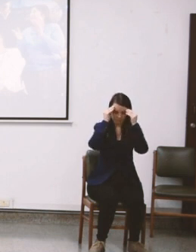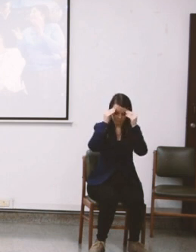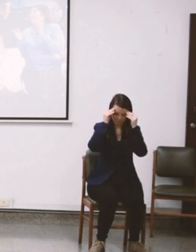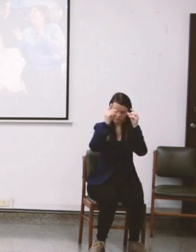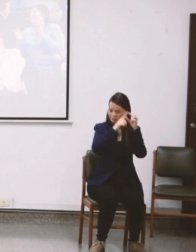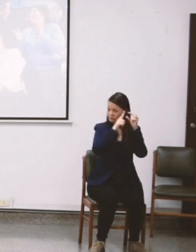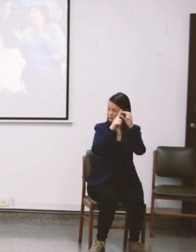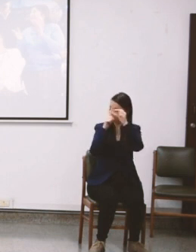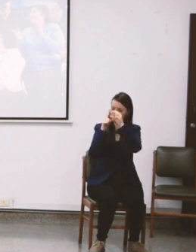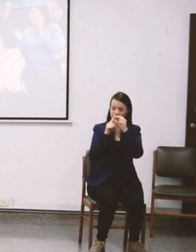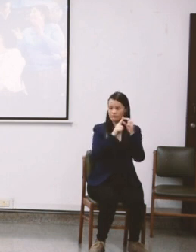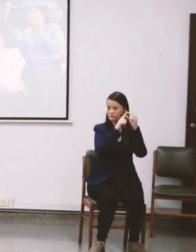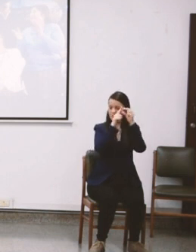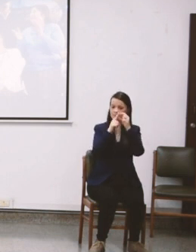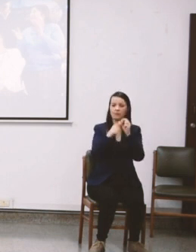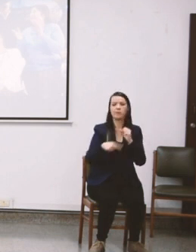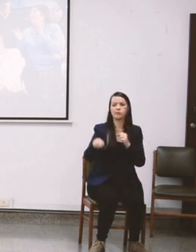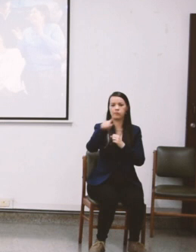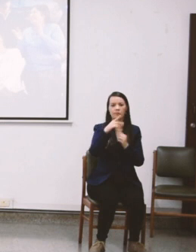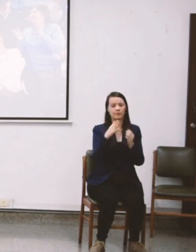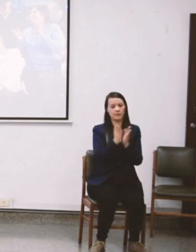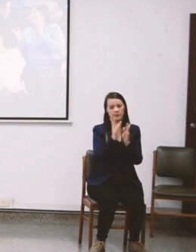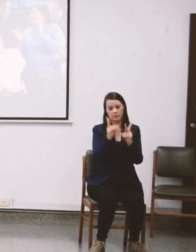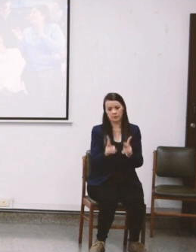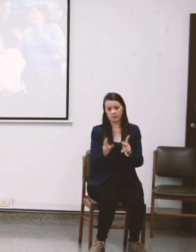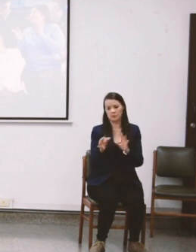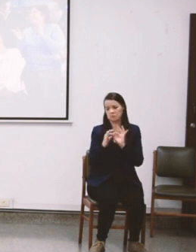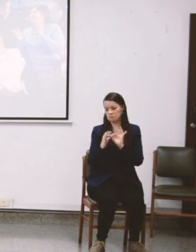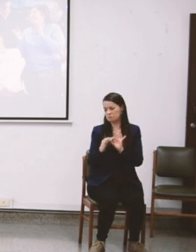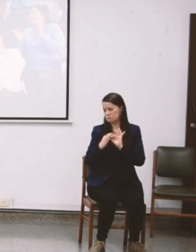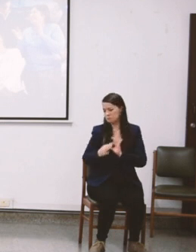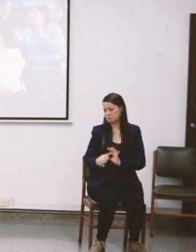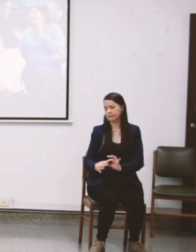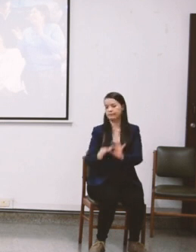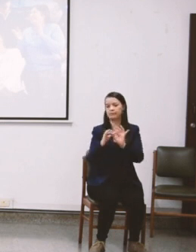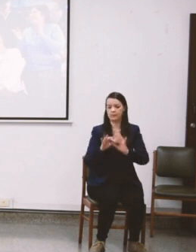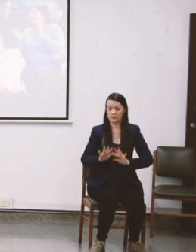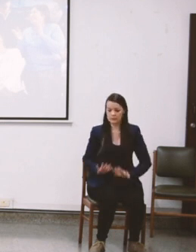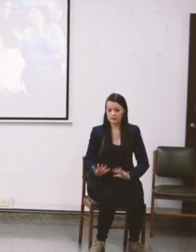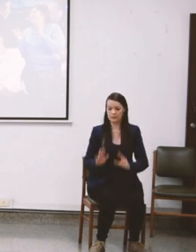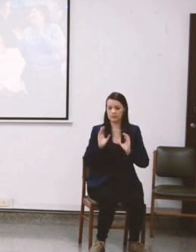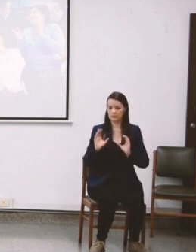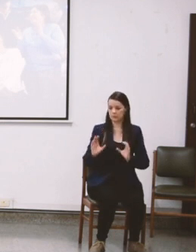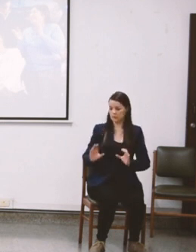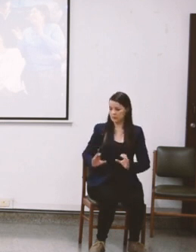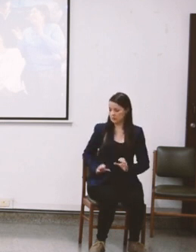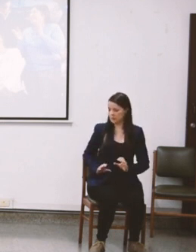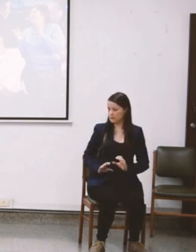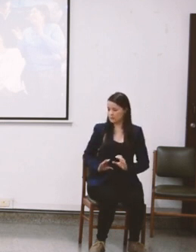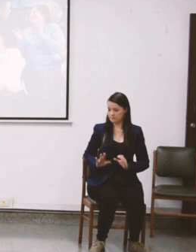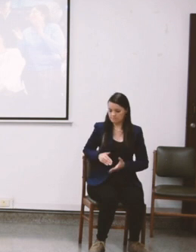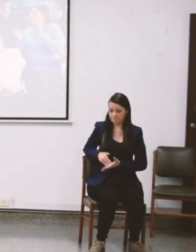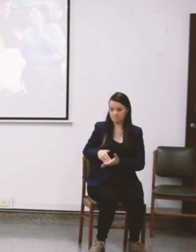ruido. Nuestros estudiantes o compañeros de vida nos detienen, sus cuerpos no resisten más